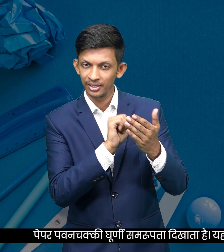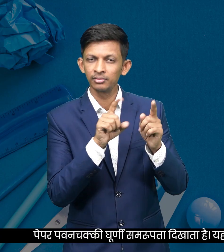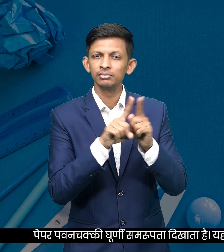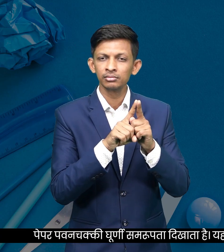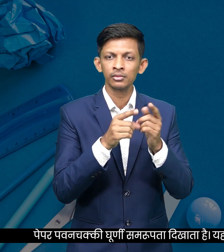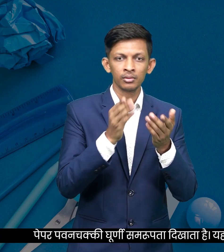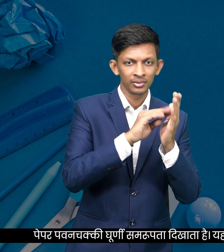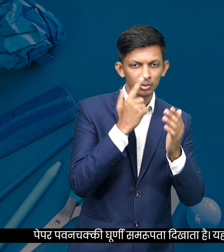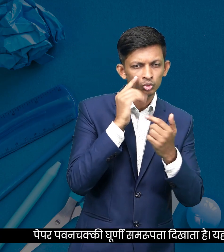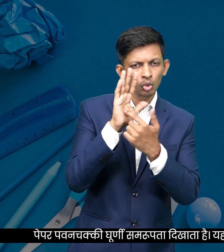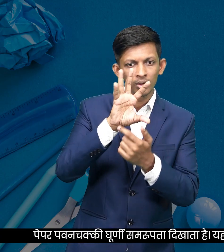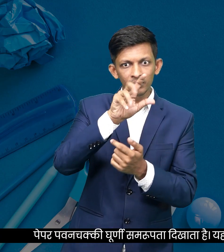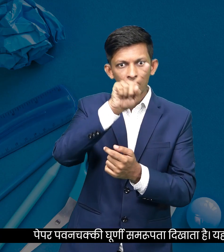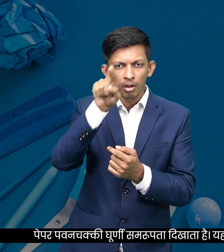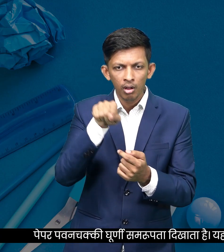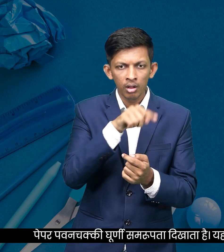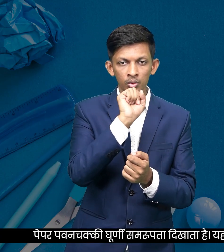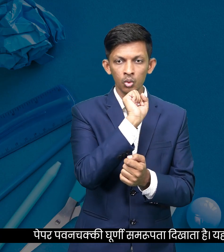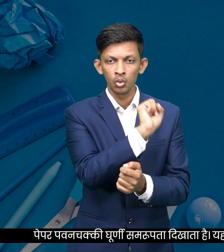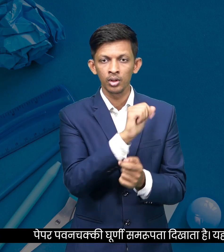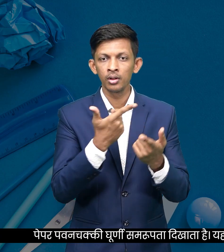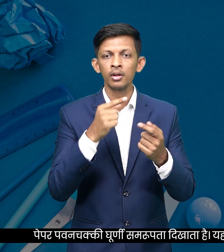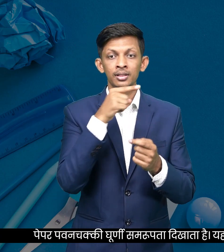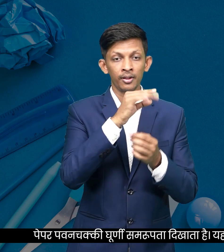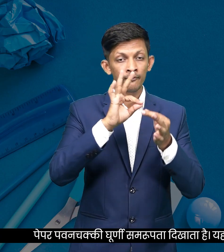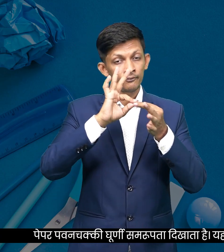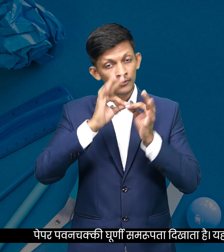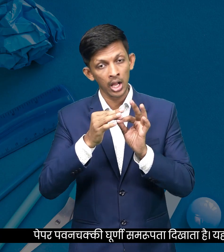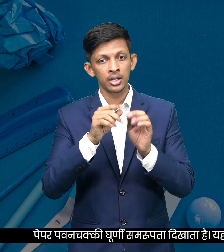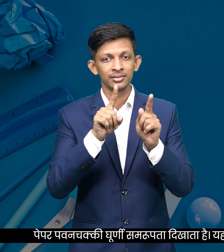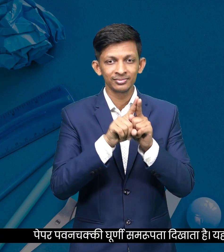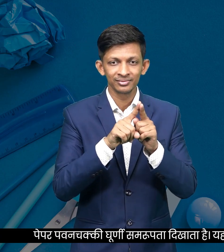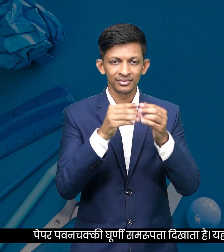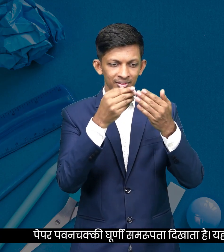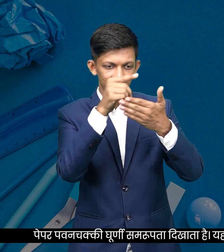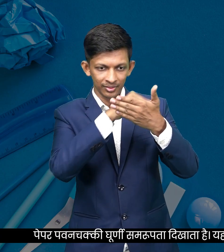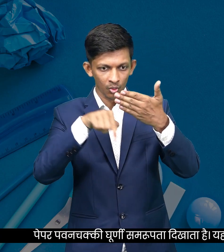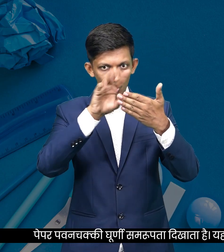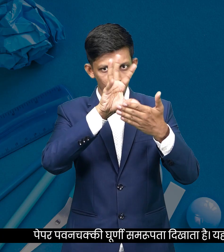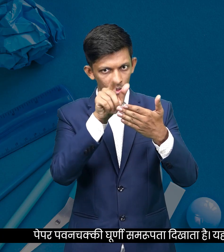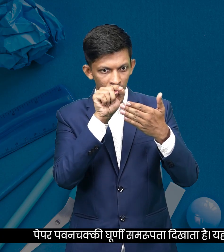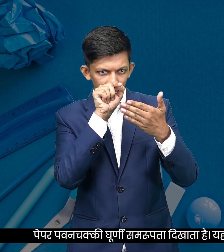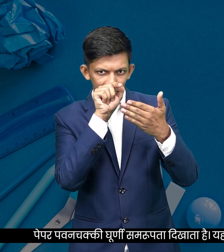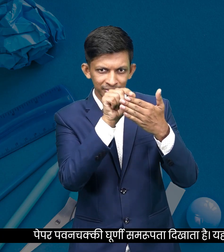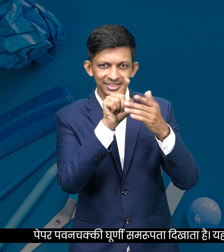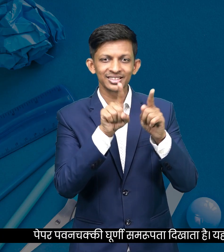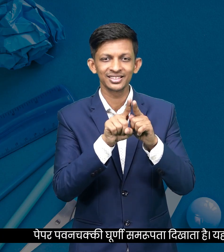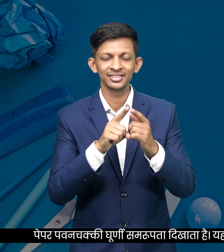पेपर पवनचक्की घूर्णी समरूपता दिखाता है। यह एक छड़ी पर पिन द्वारा स्थित किया जाता